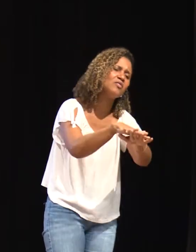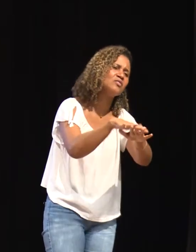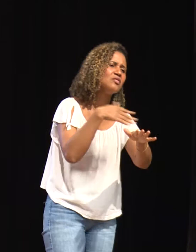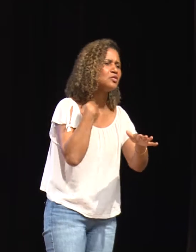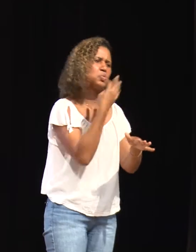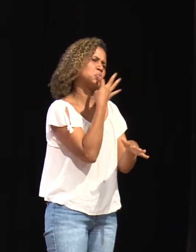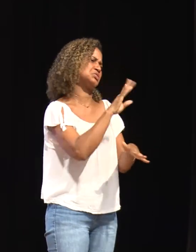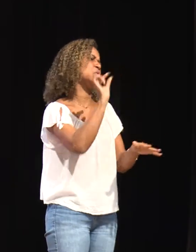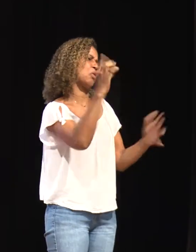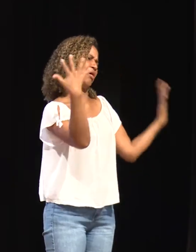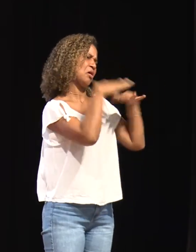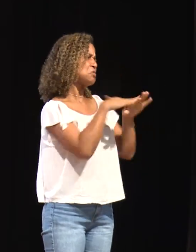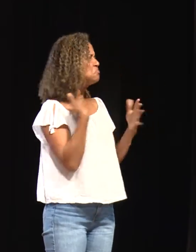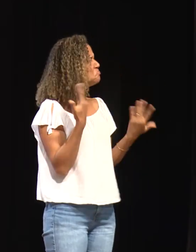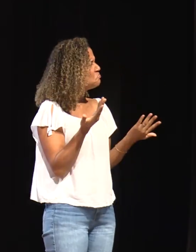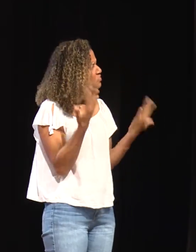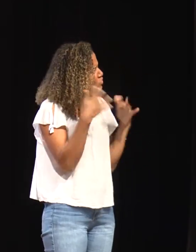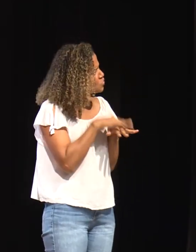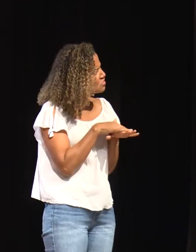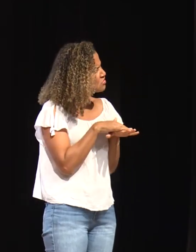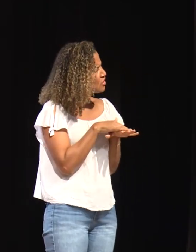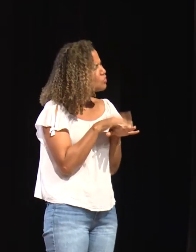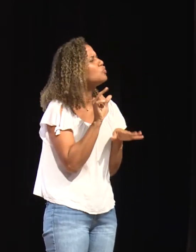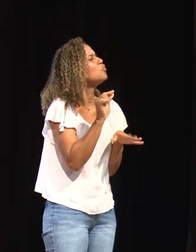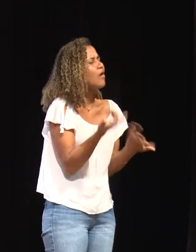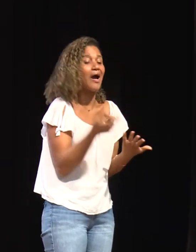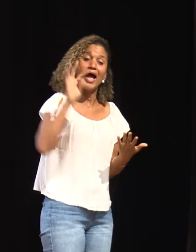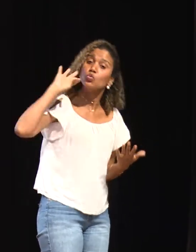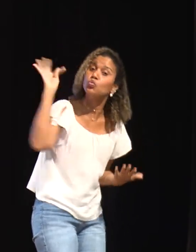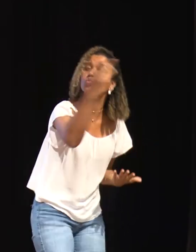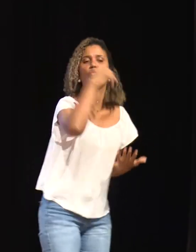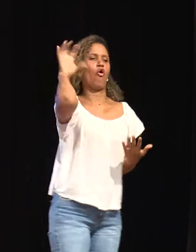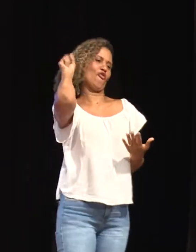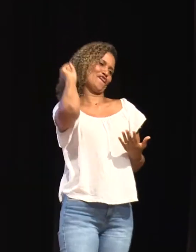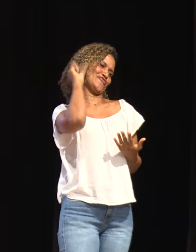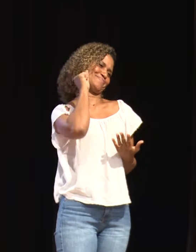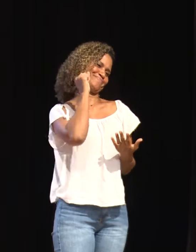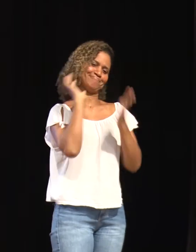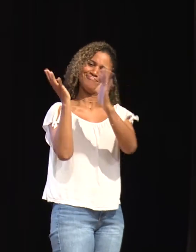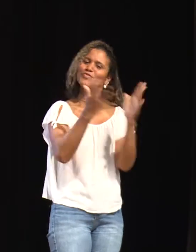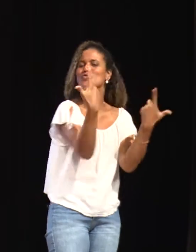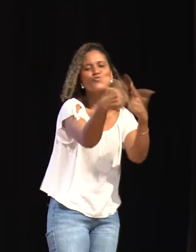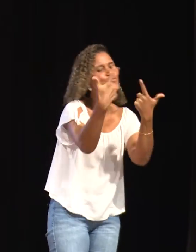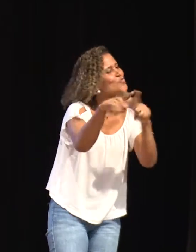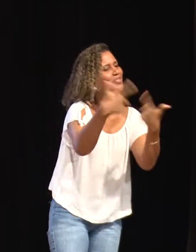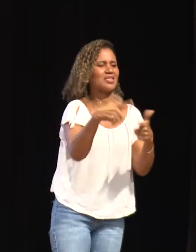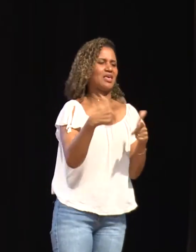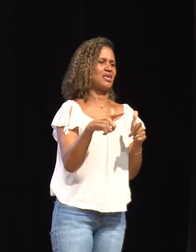uma escola inclusiva, né? E eu não sabia o que significava escola inclusiva. Significa que todos são ouvintes. Lá não há